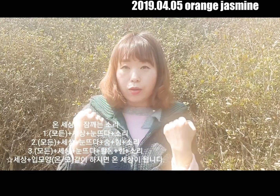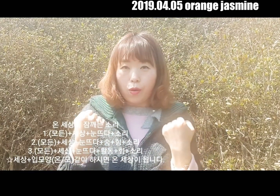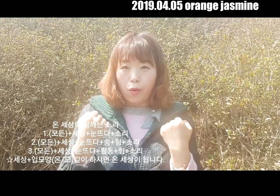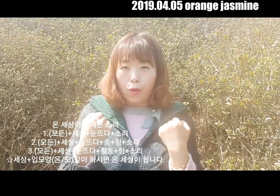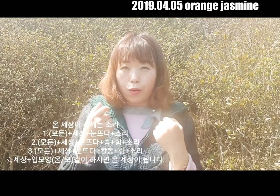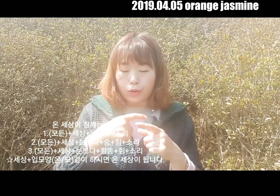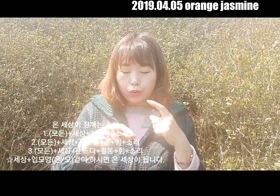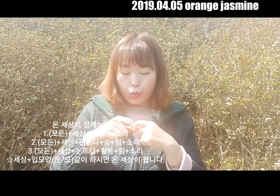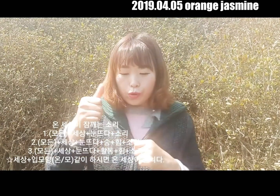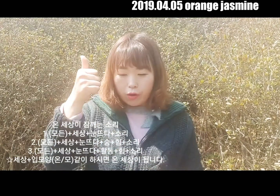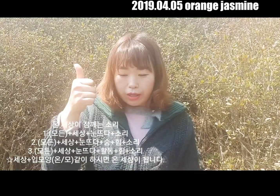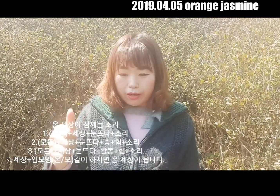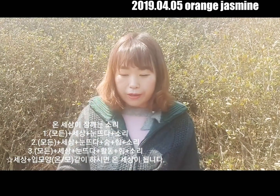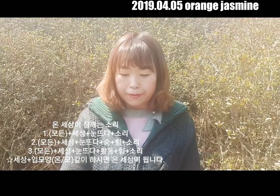활력이 더 좋을 것 같아요.